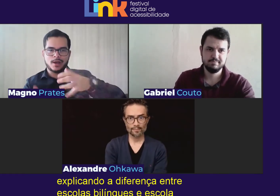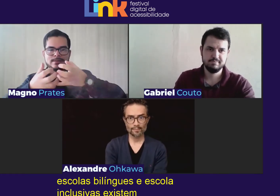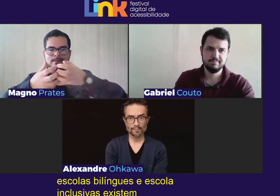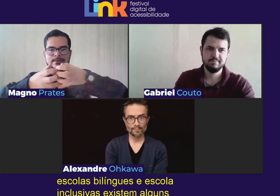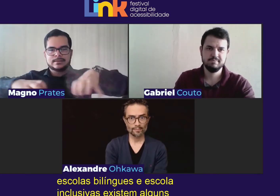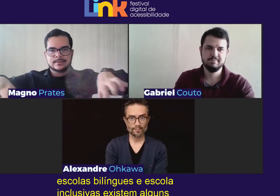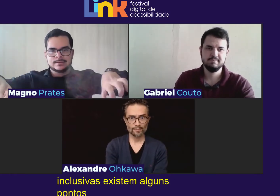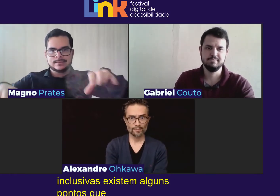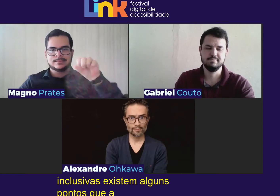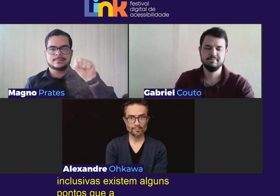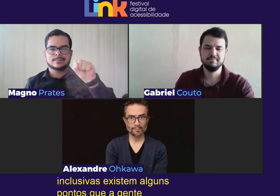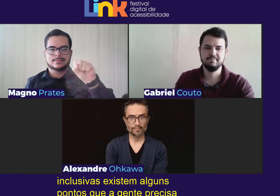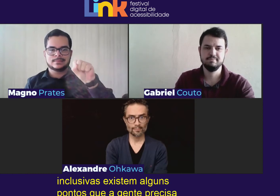comunidade surda, ela não é